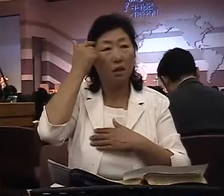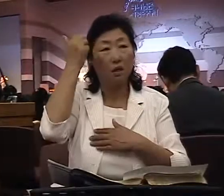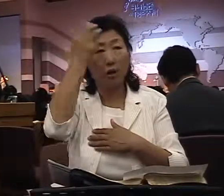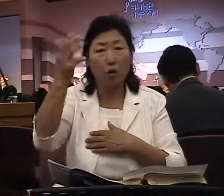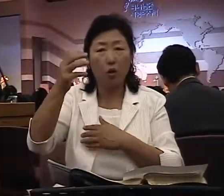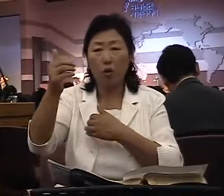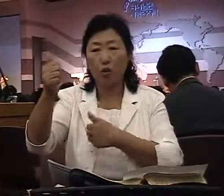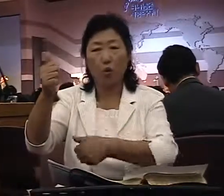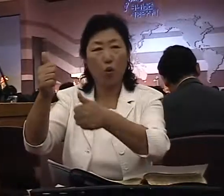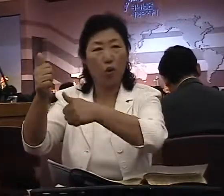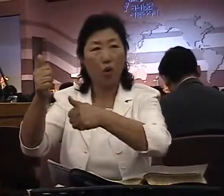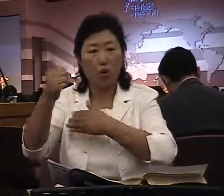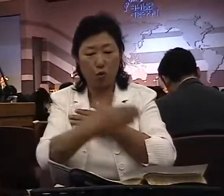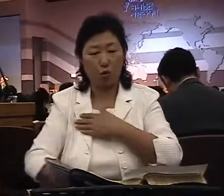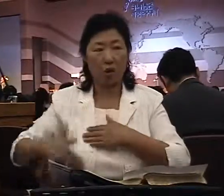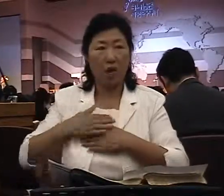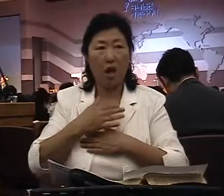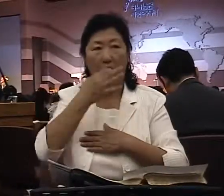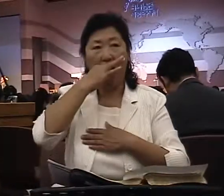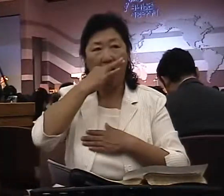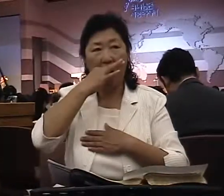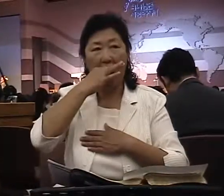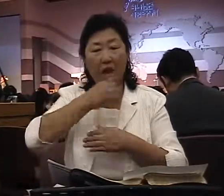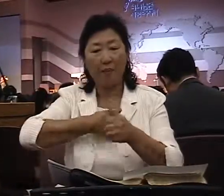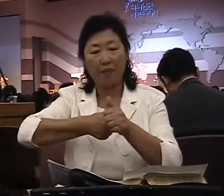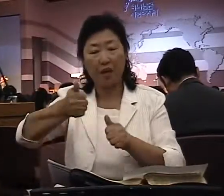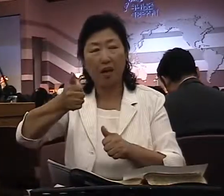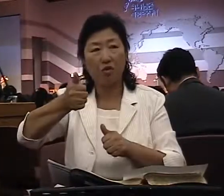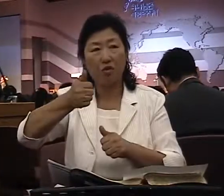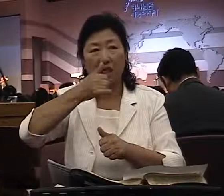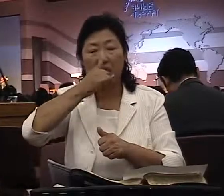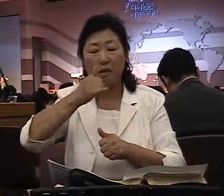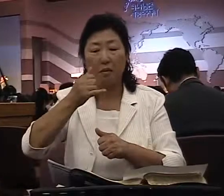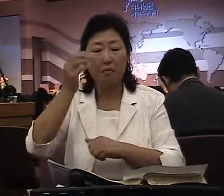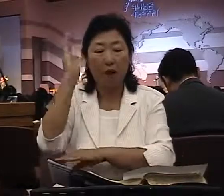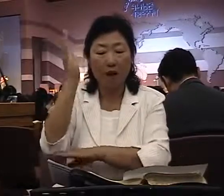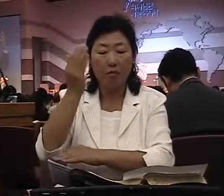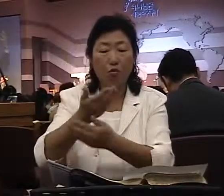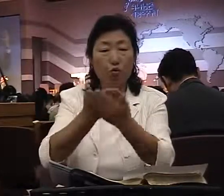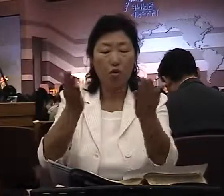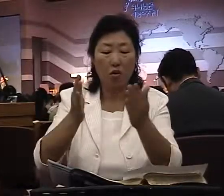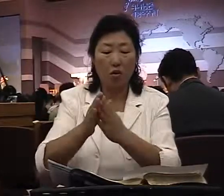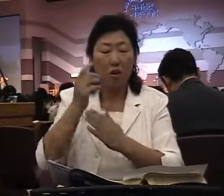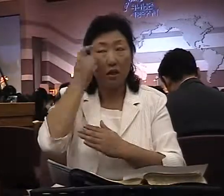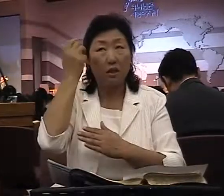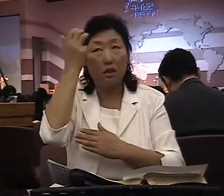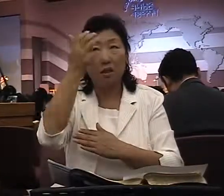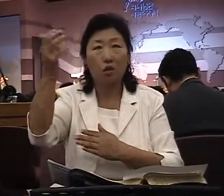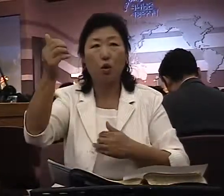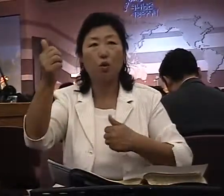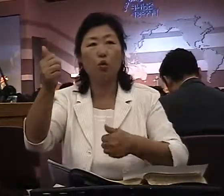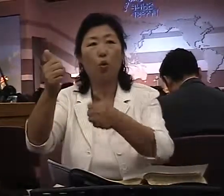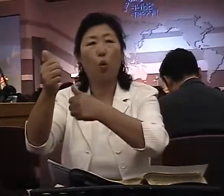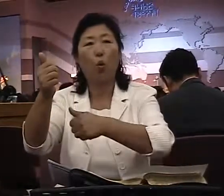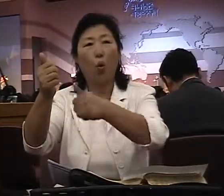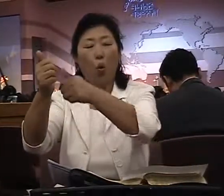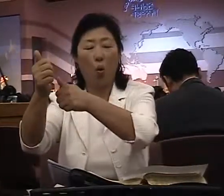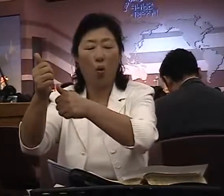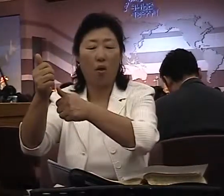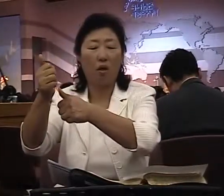욕심을 이겨내는 그러한 말씀을 주십니다. 성령을 쫓아 행하는 삶과 육체의 욕심을 이루는